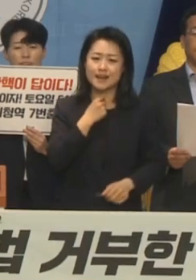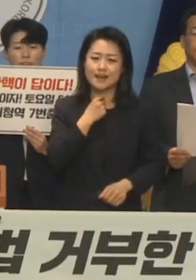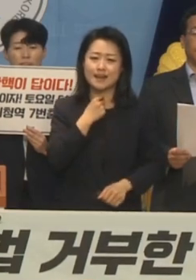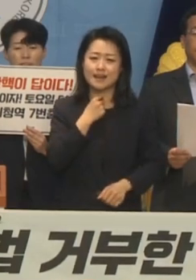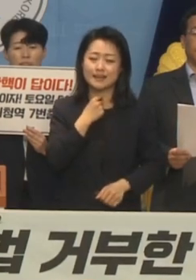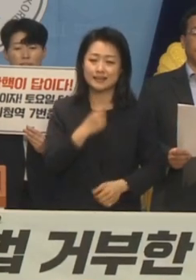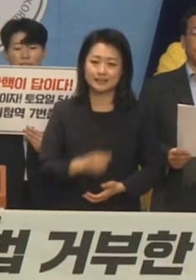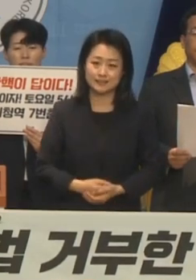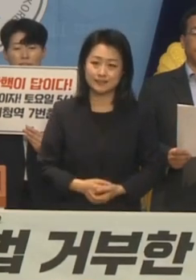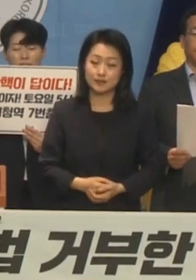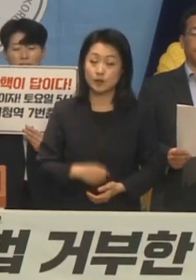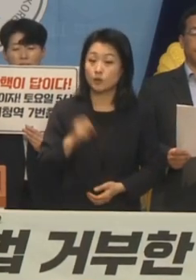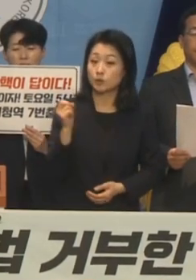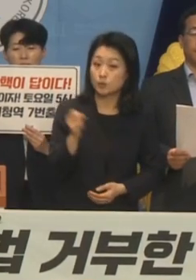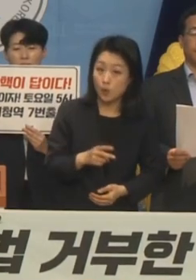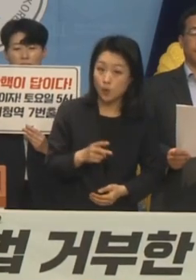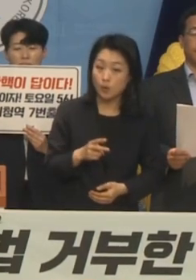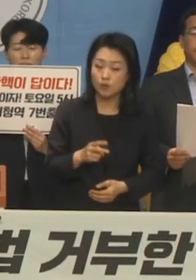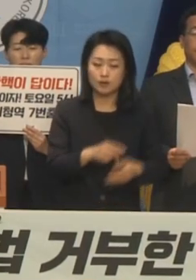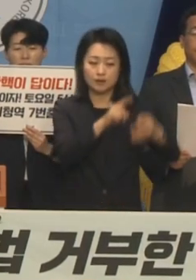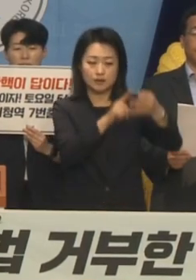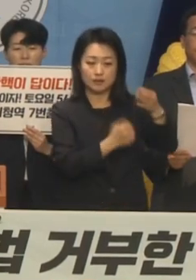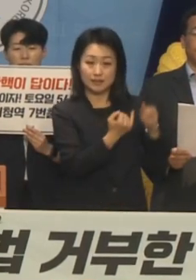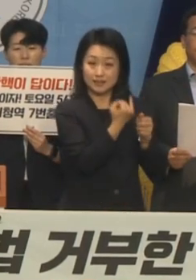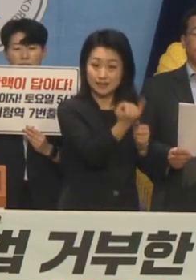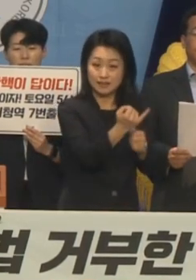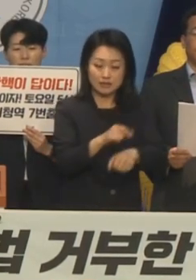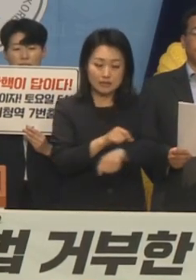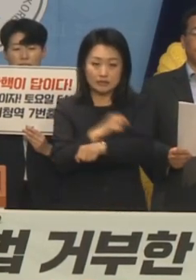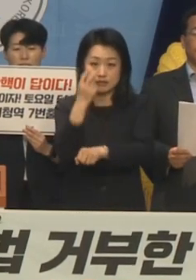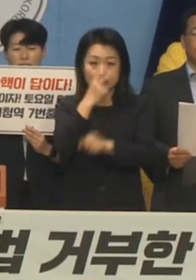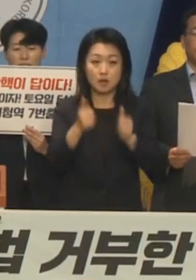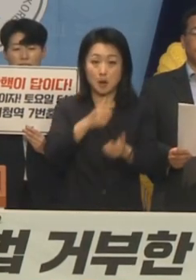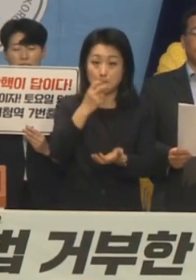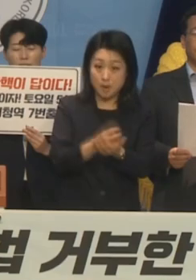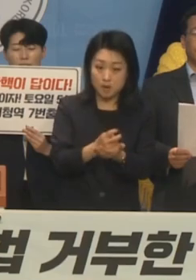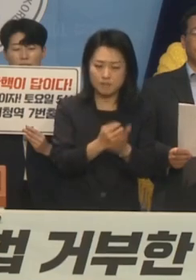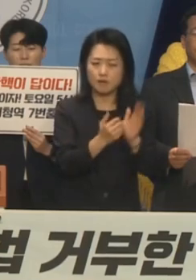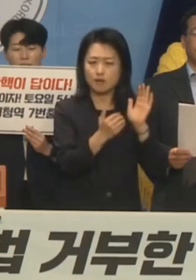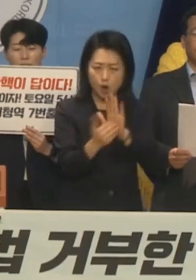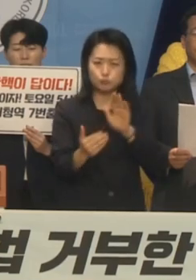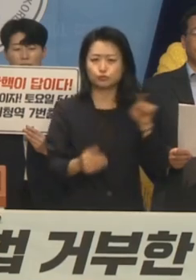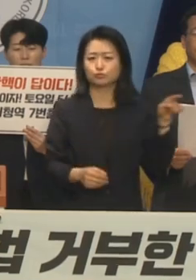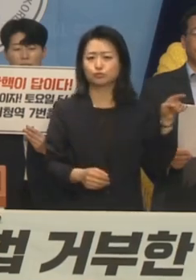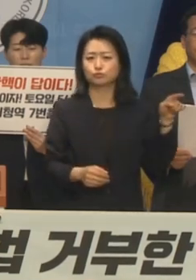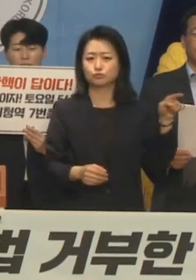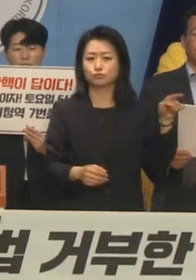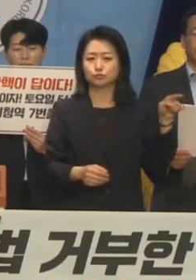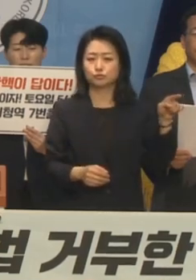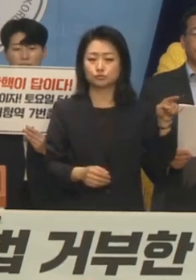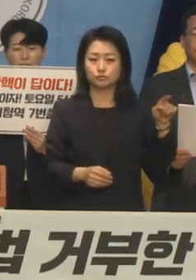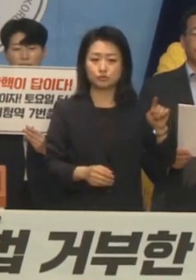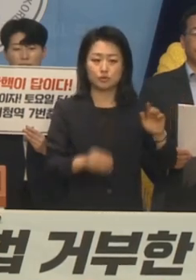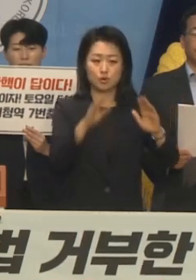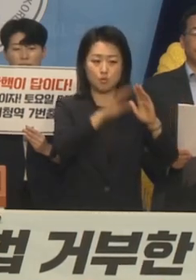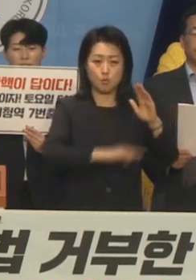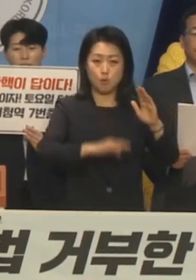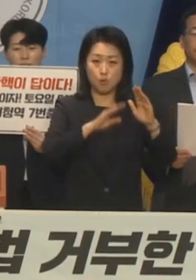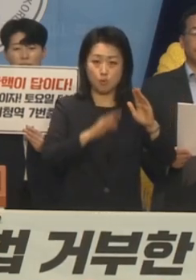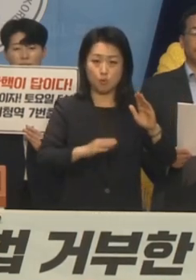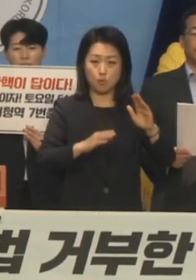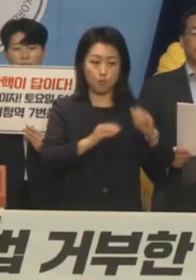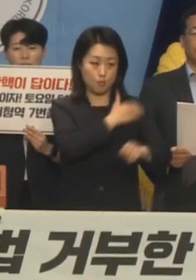합니다. 또 김건희 특검법에 거부권을 행사하며 공적 권력을